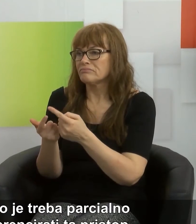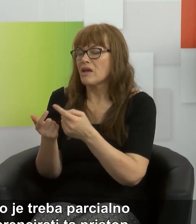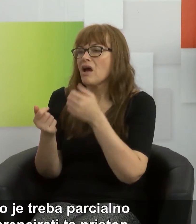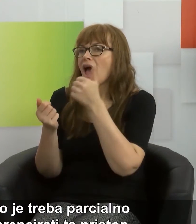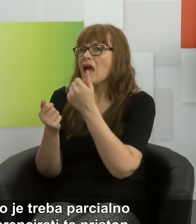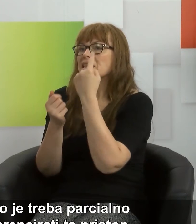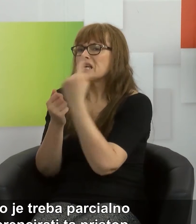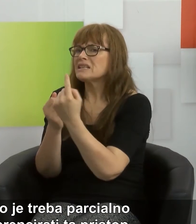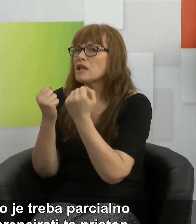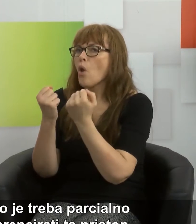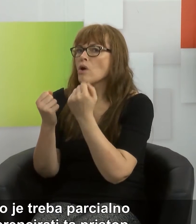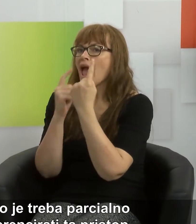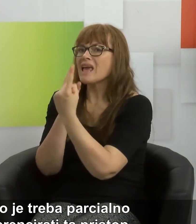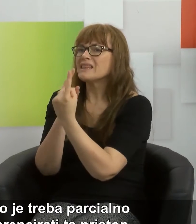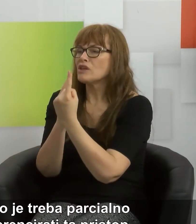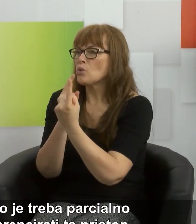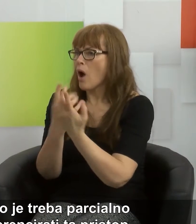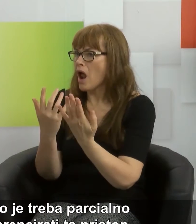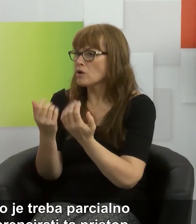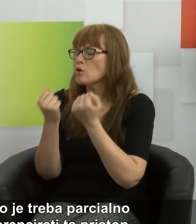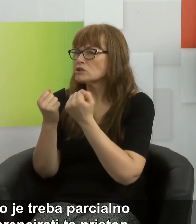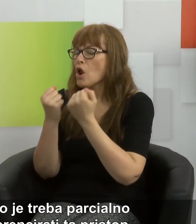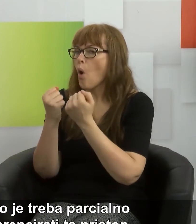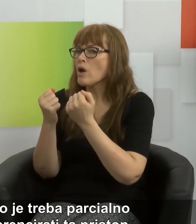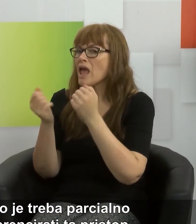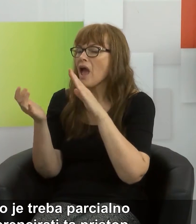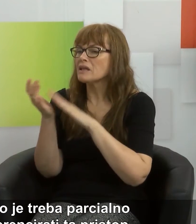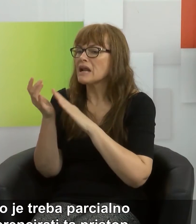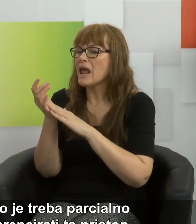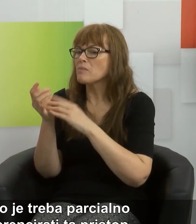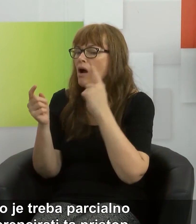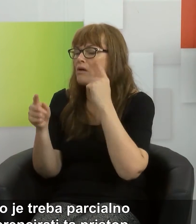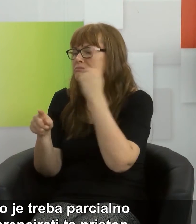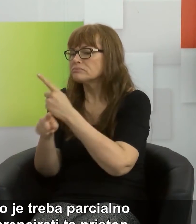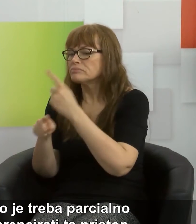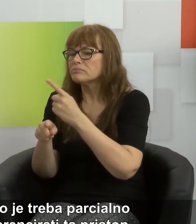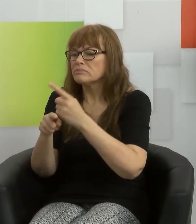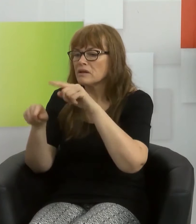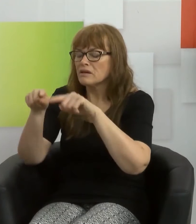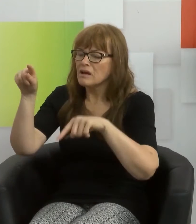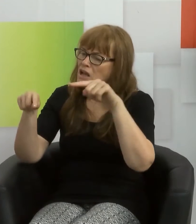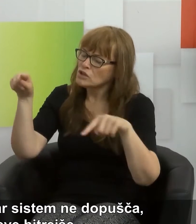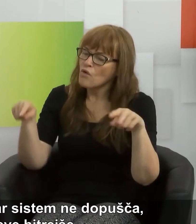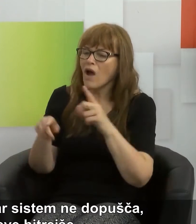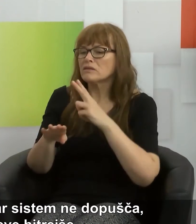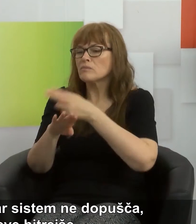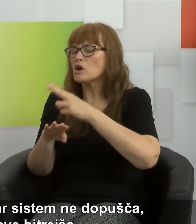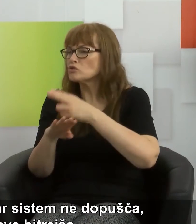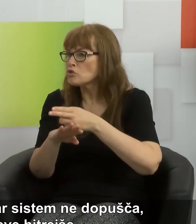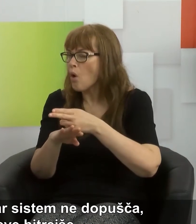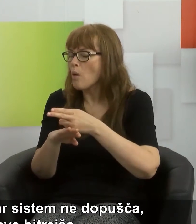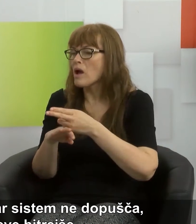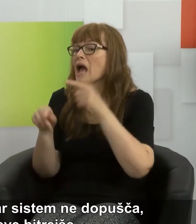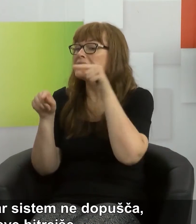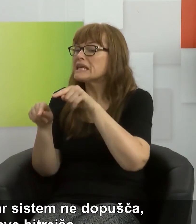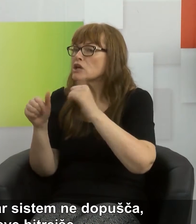Zelo je individualno, zelo je treba parcialno pogledati oziroma diferencirati ta pristop. Predvsem pa je